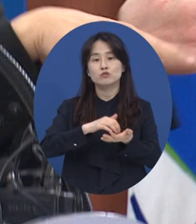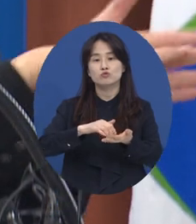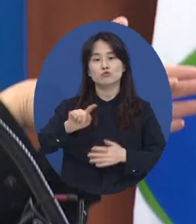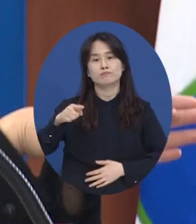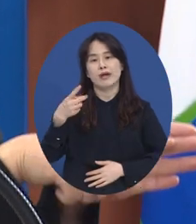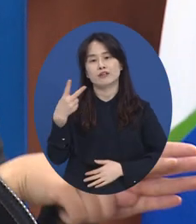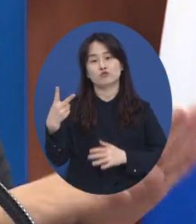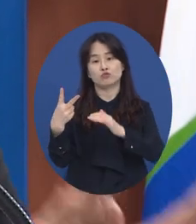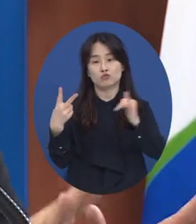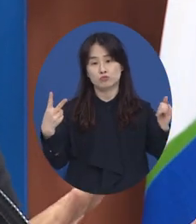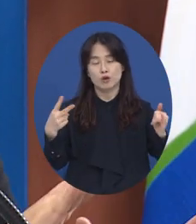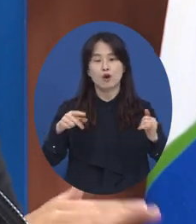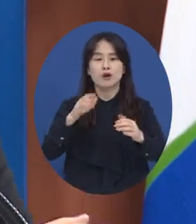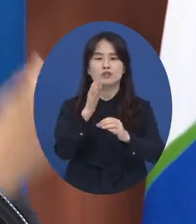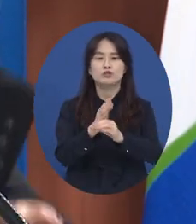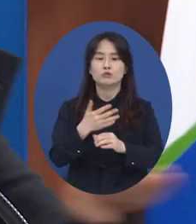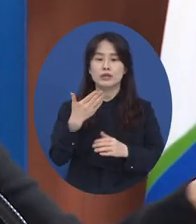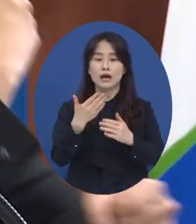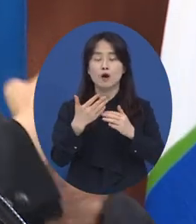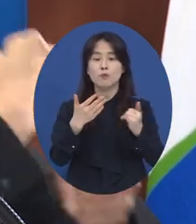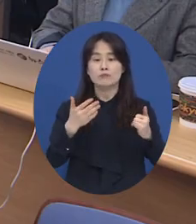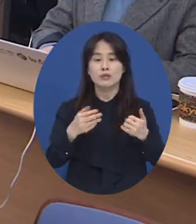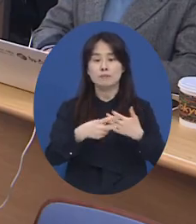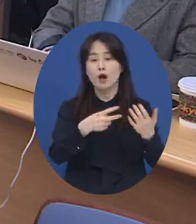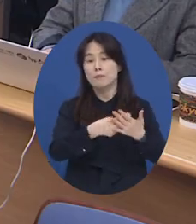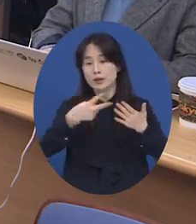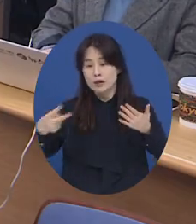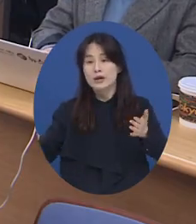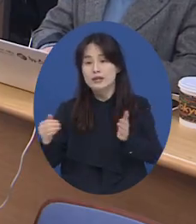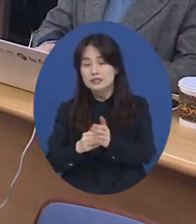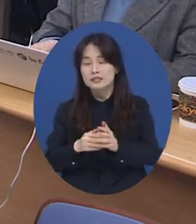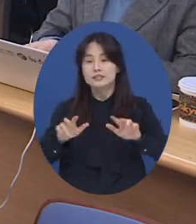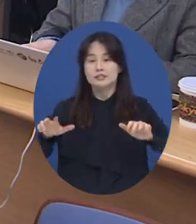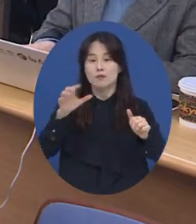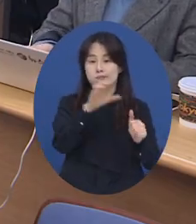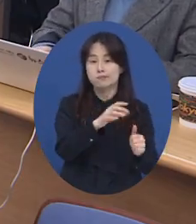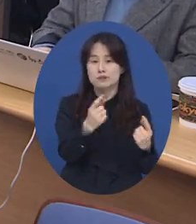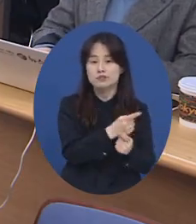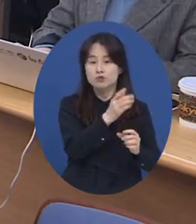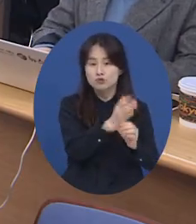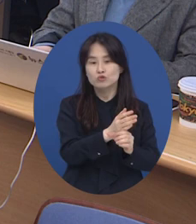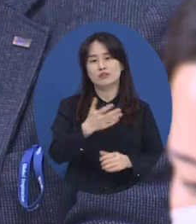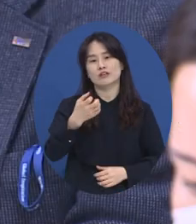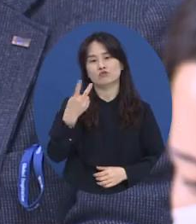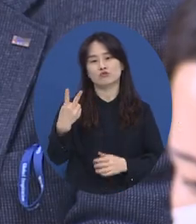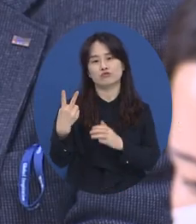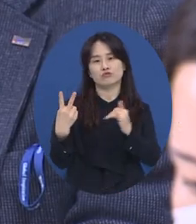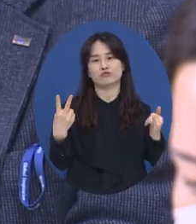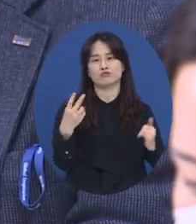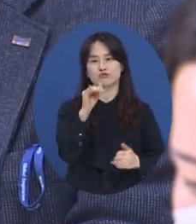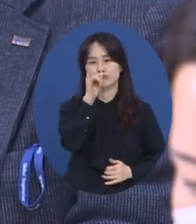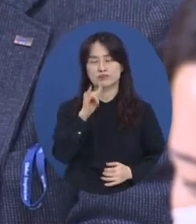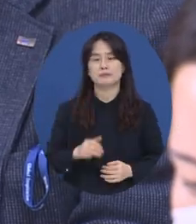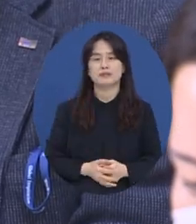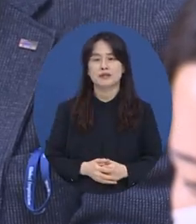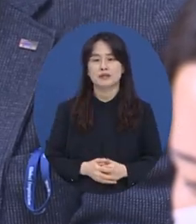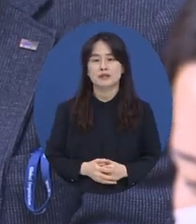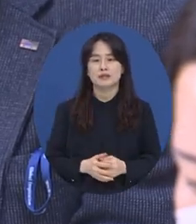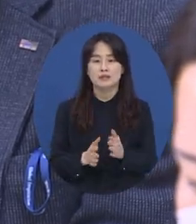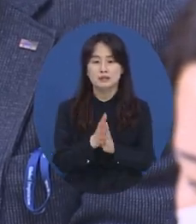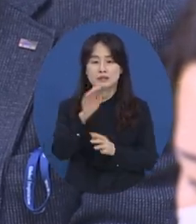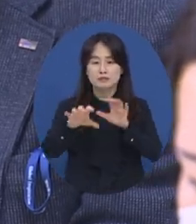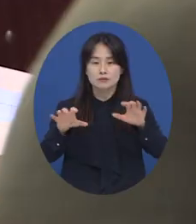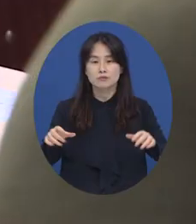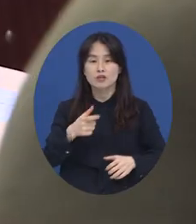명 이 가운데 9명은 퇴원을 했고 현재 격리 치료 중인 사람은 92명 입니다 시 군별로